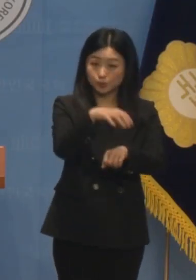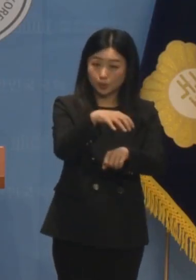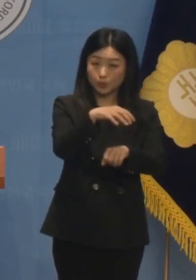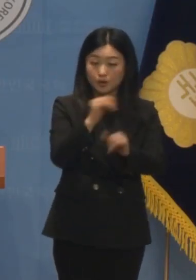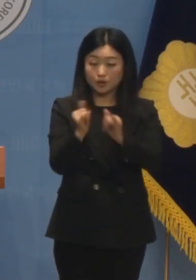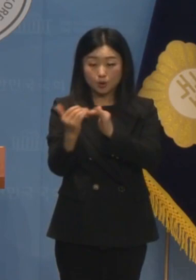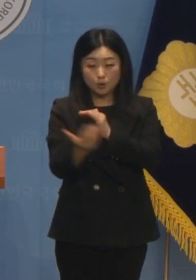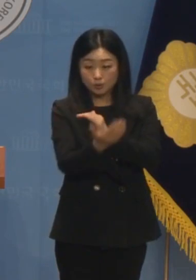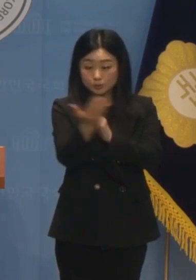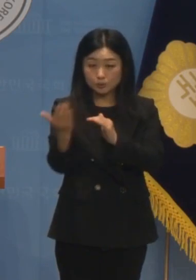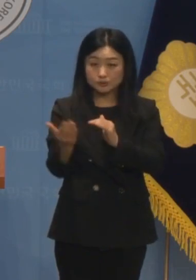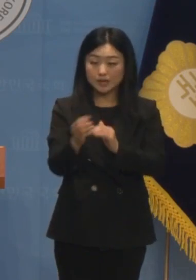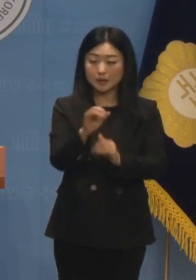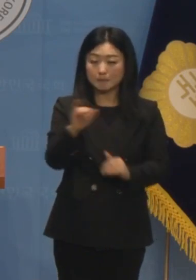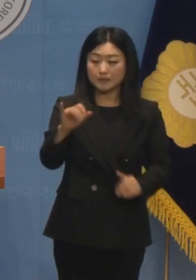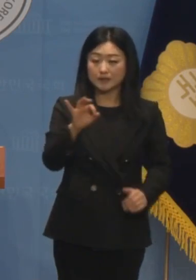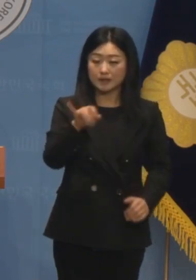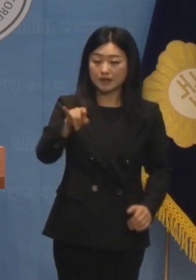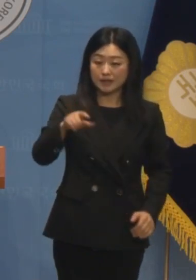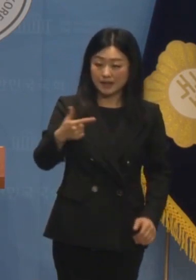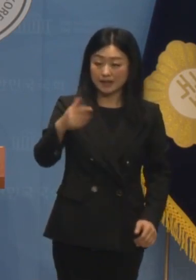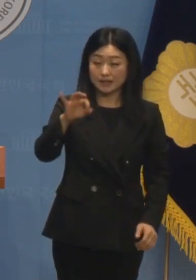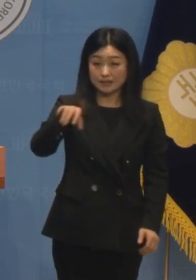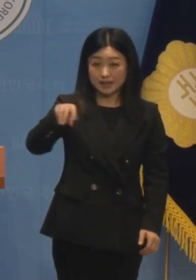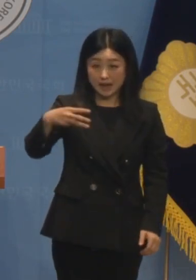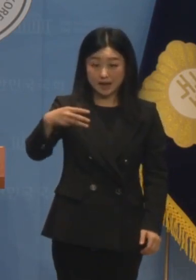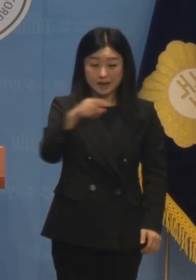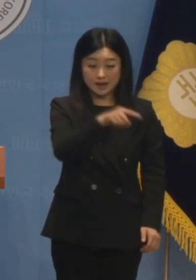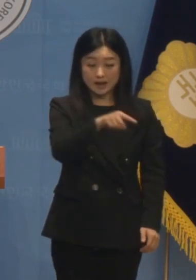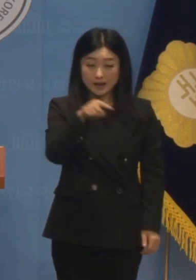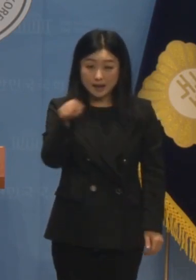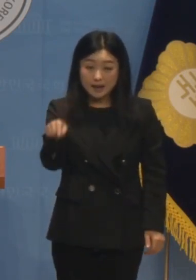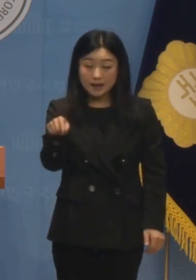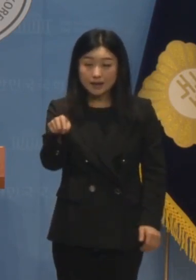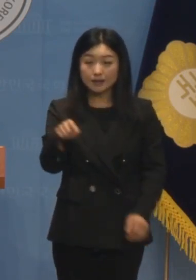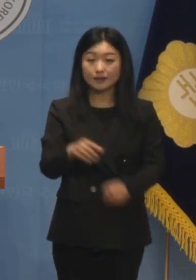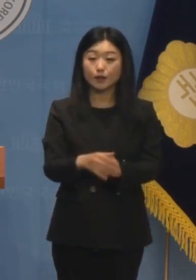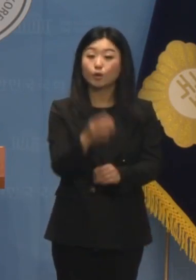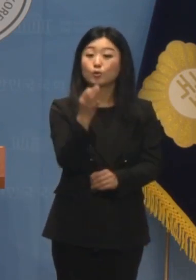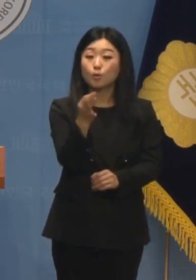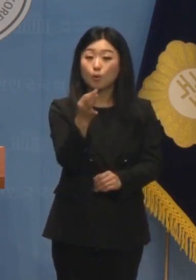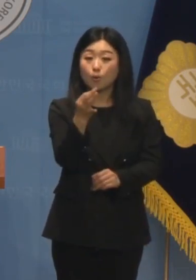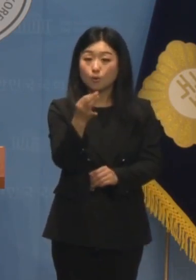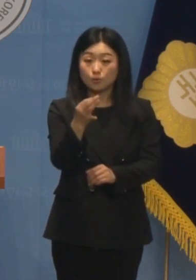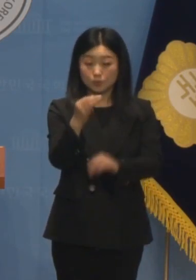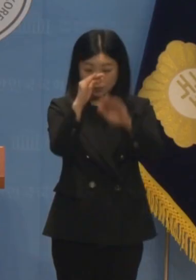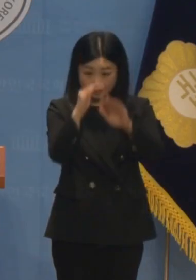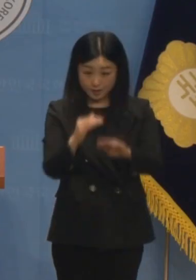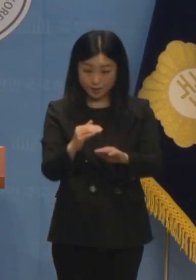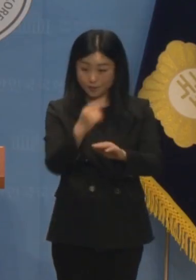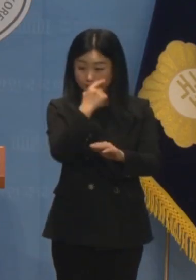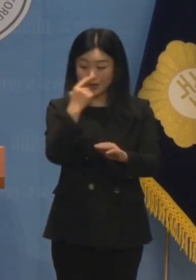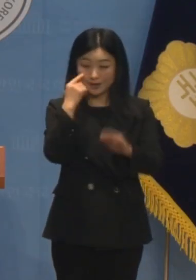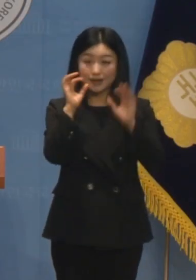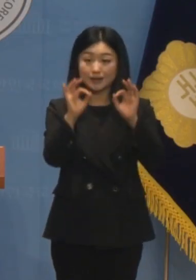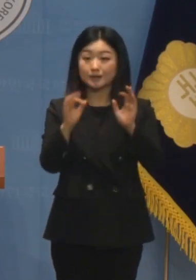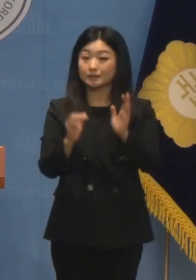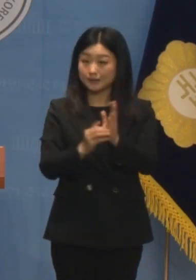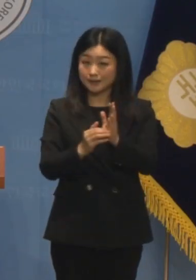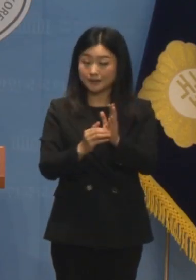업체 P&R 사이에 채무이행 각서가 마침내 공개되었습니다.